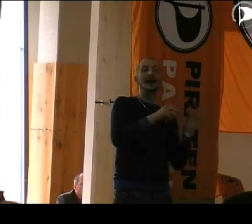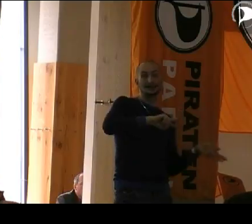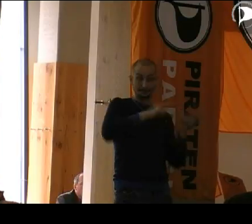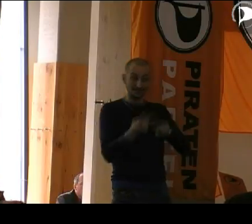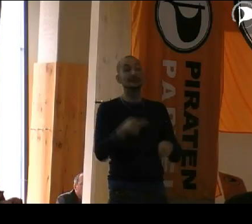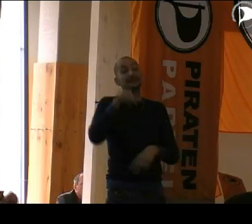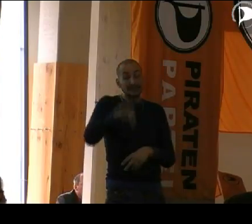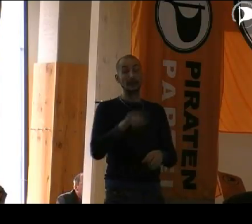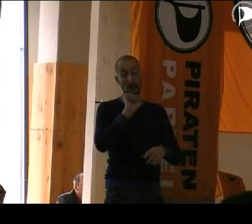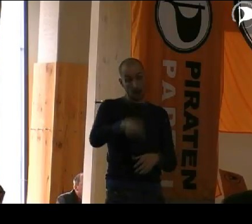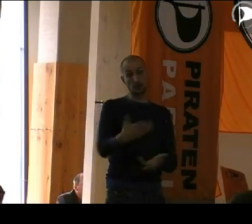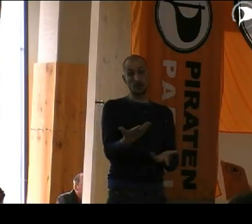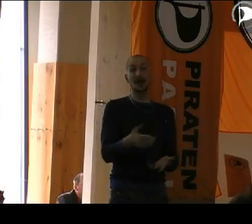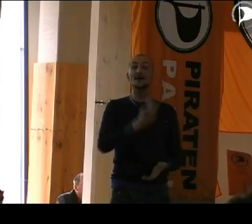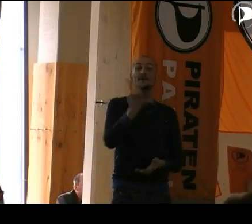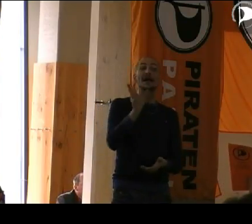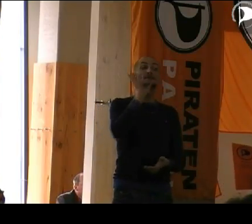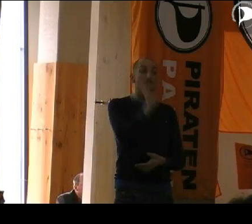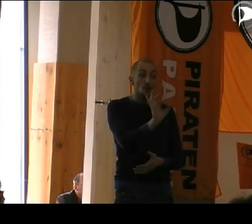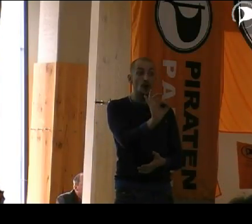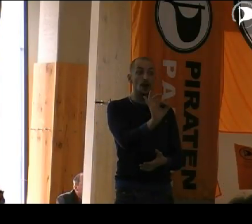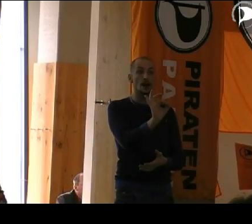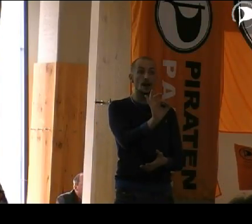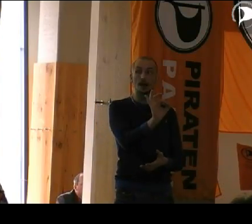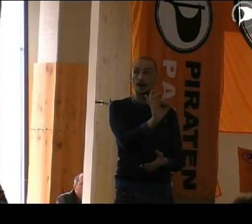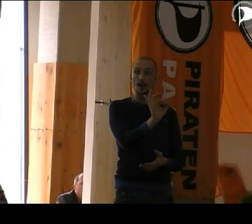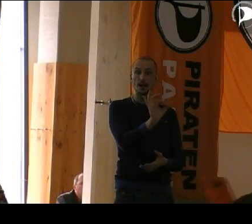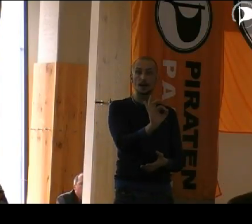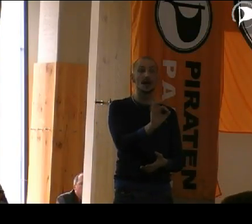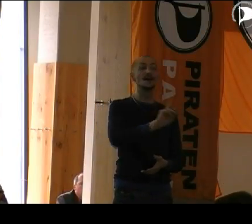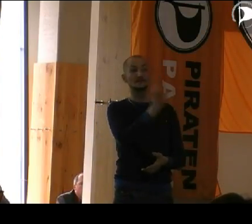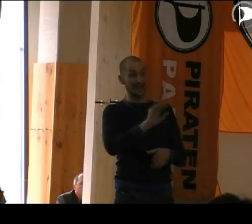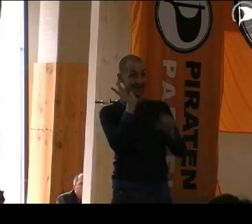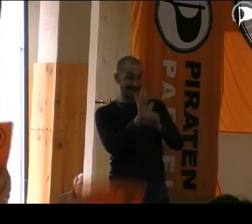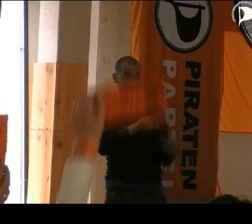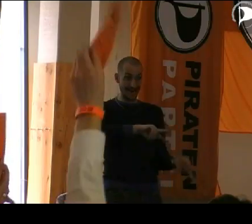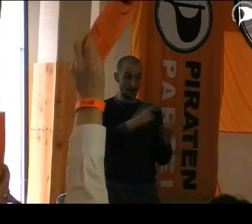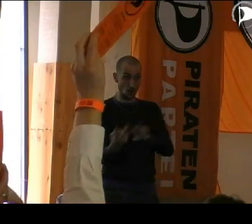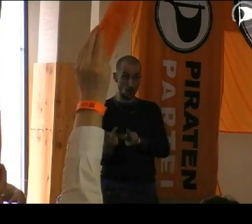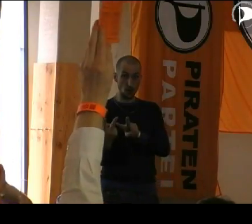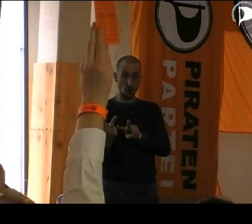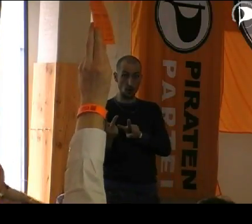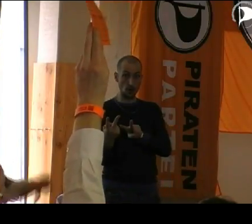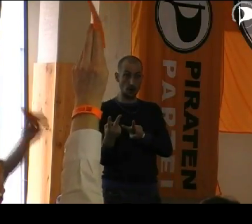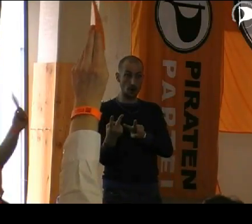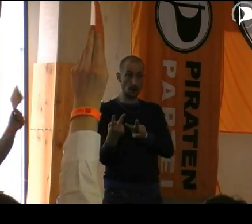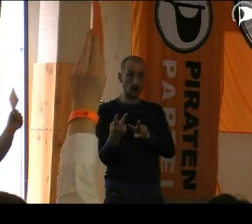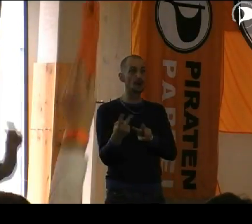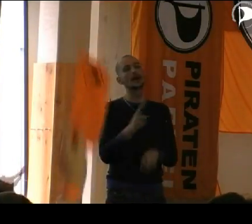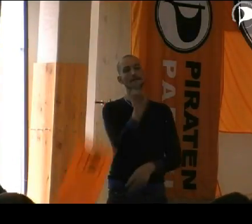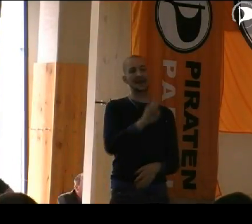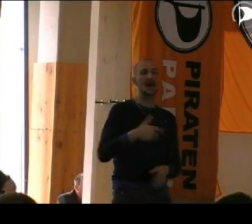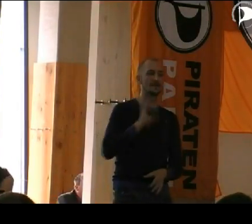getrennte erst dafür okay wer ist dagegen ja die mehrheit ist